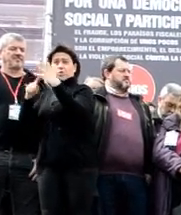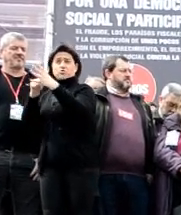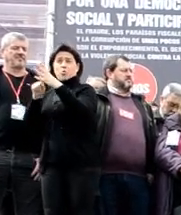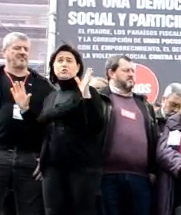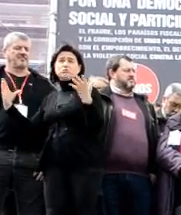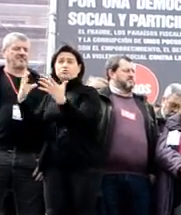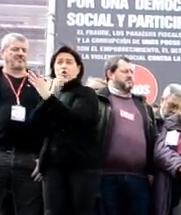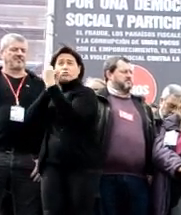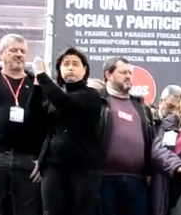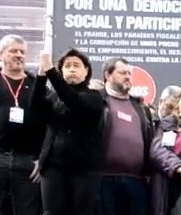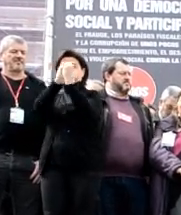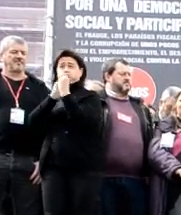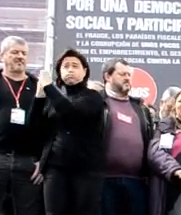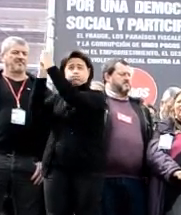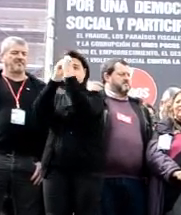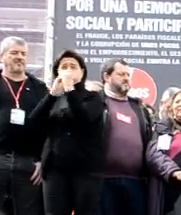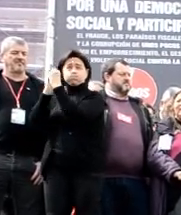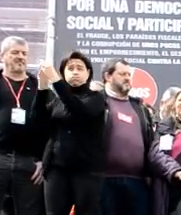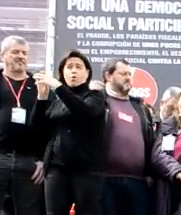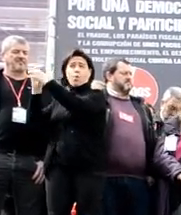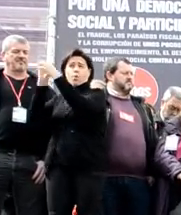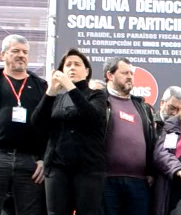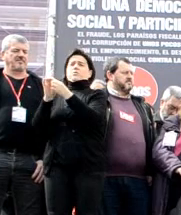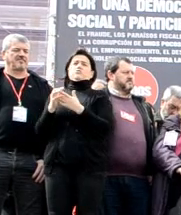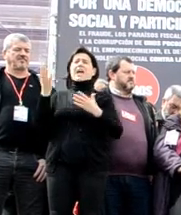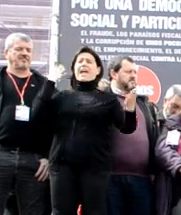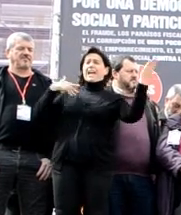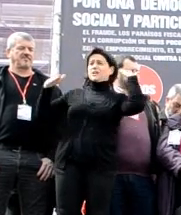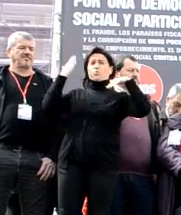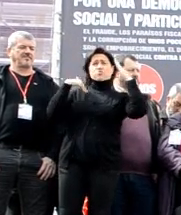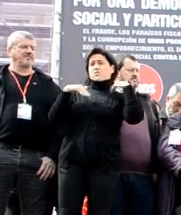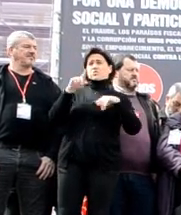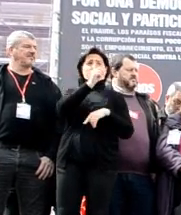No valen excusas ni frívolas alusiones